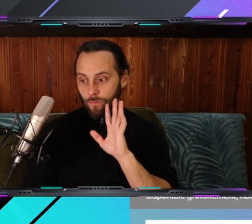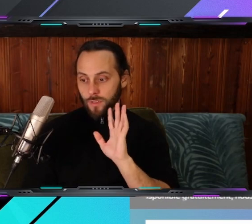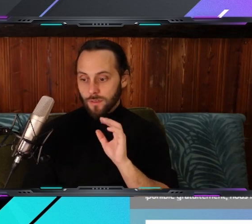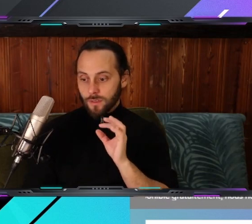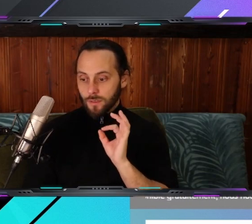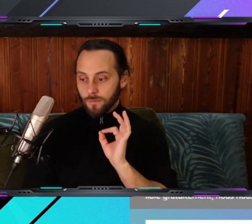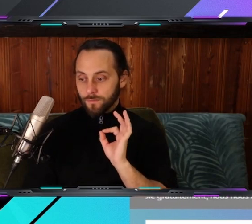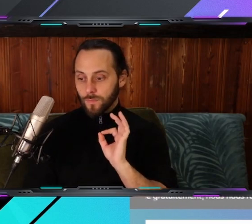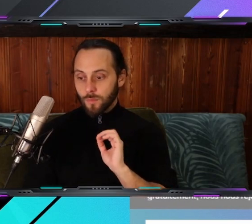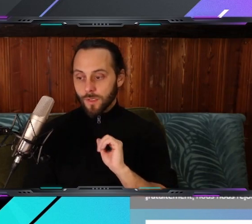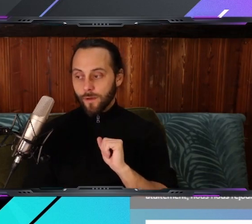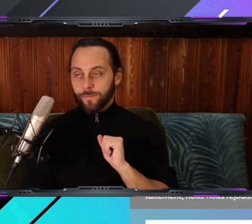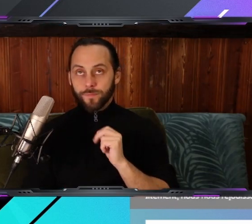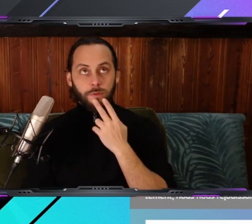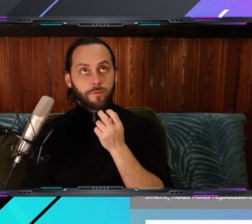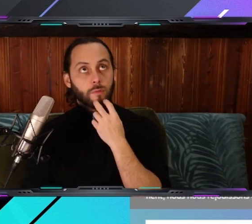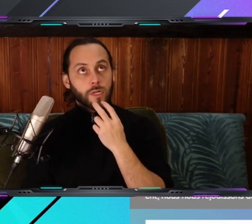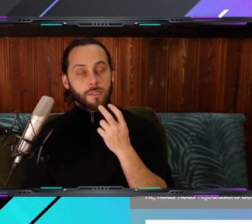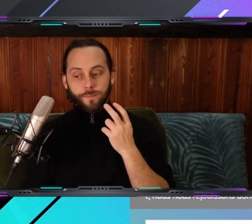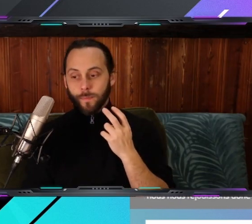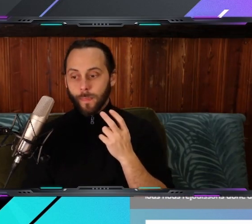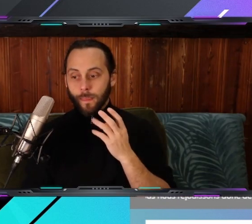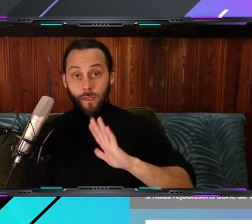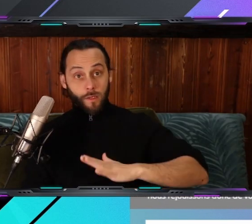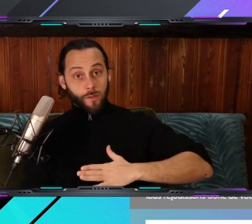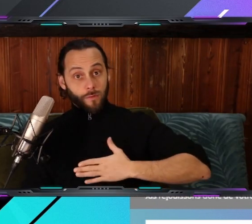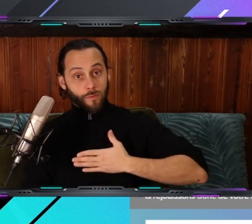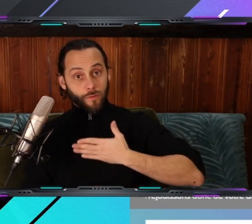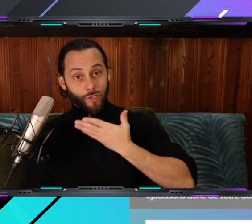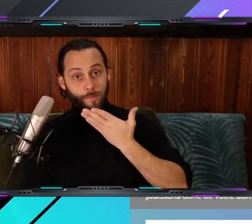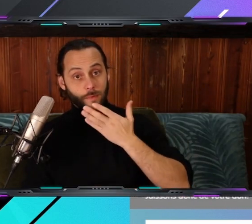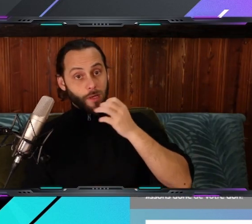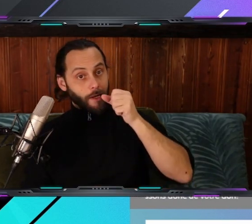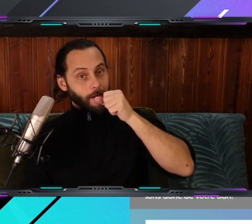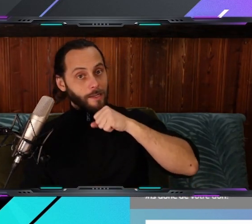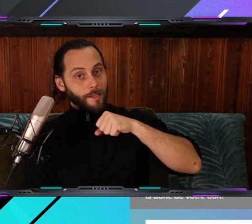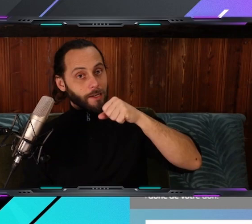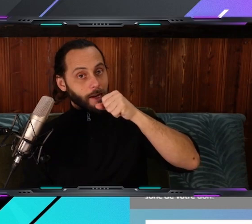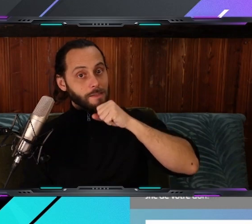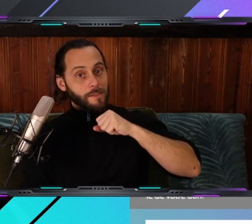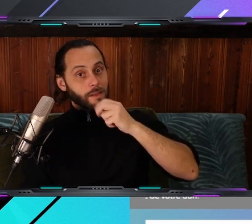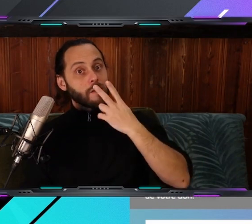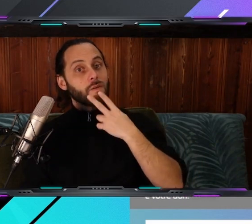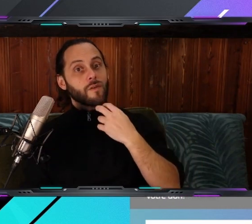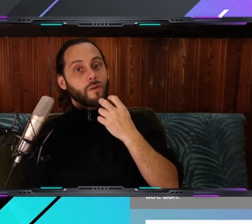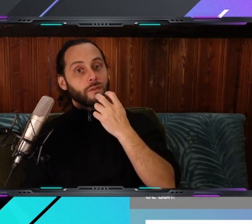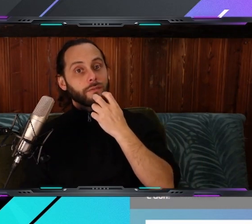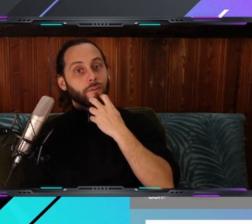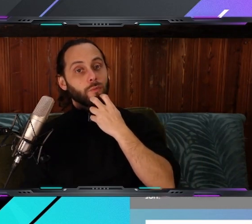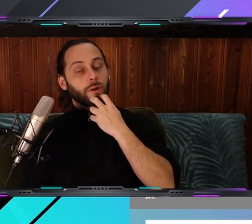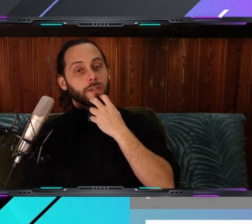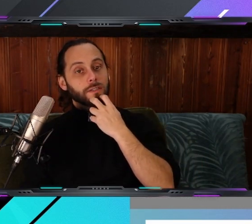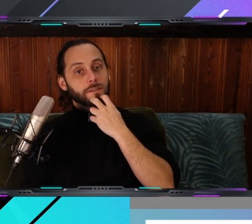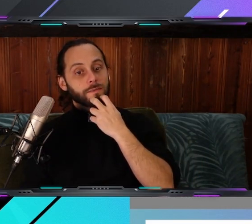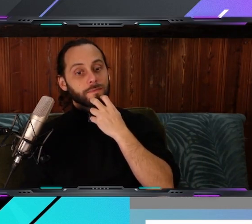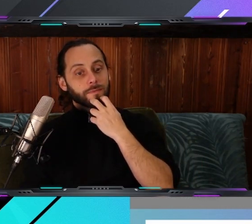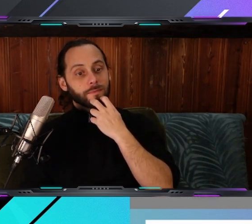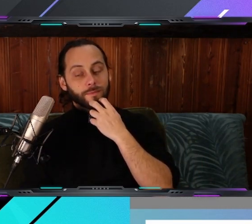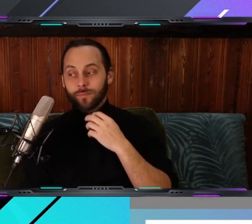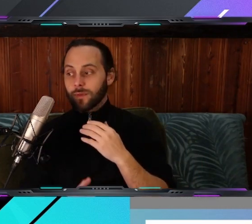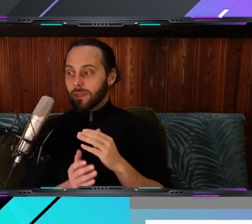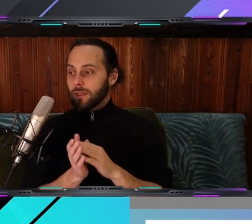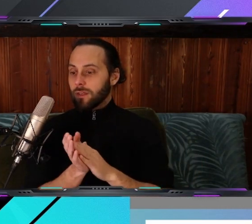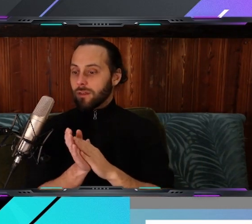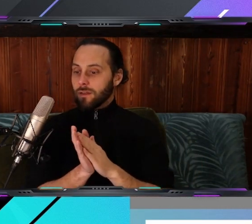Mais on va voir si c'est comme ça. Framboise. J'aime. Glace. Framboise.